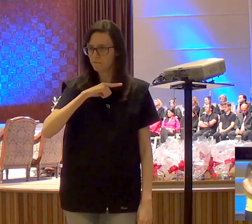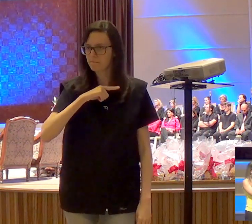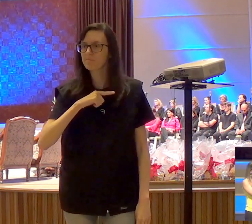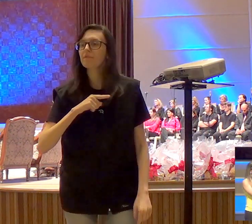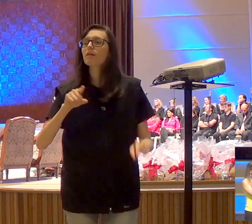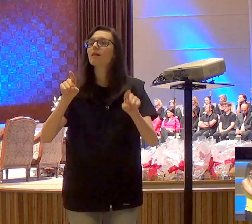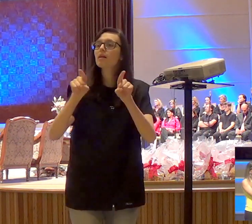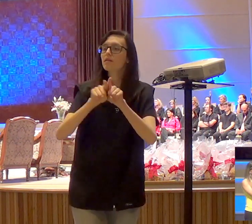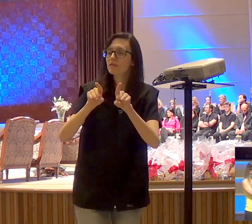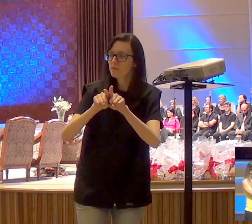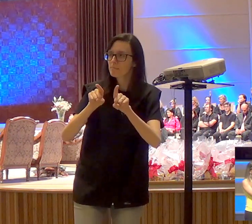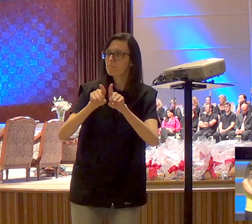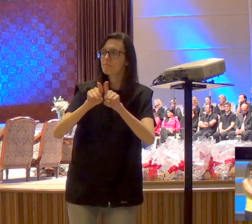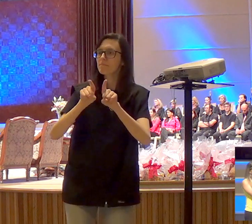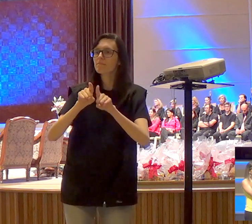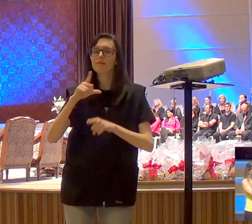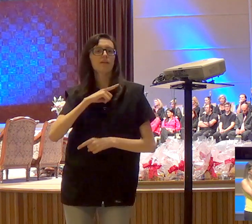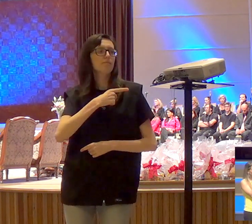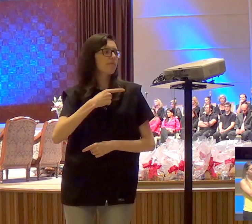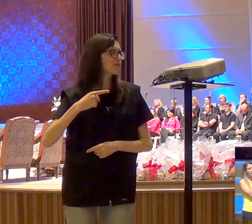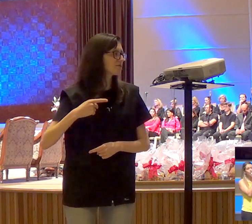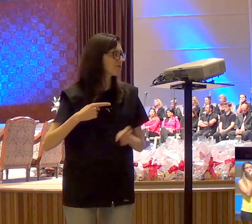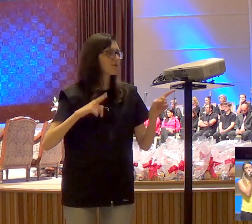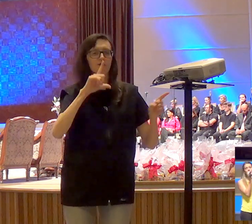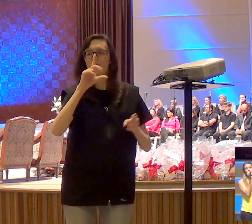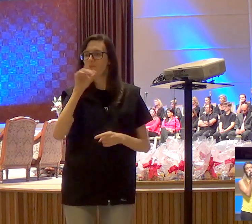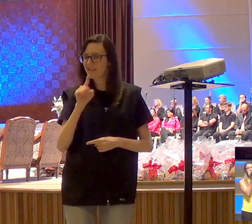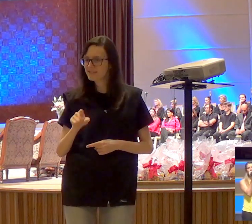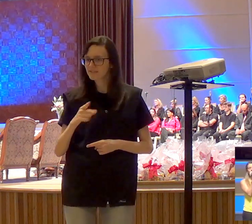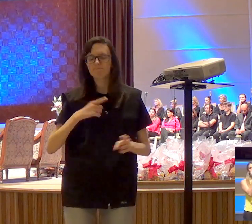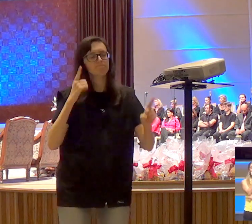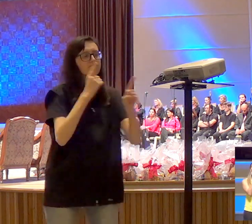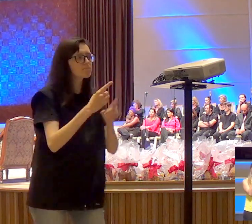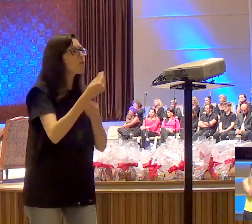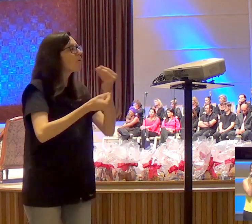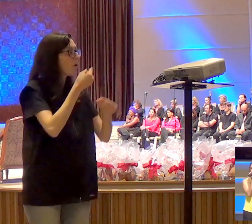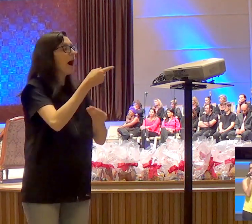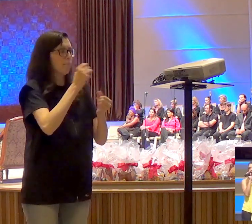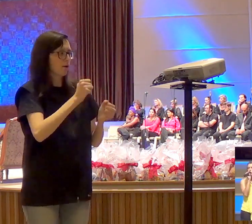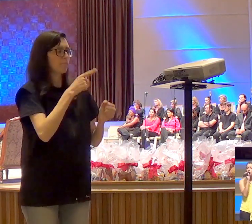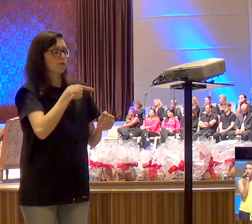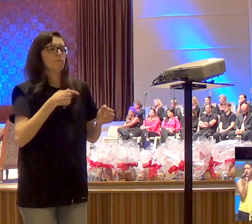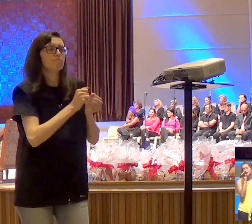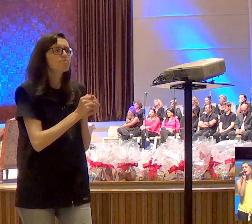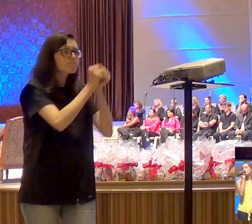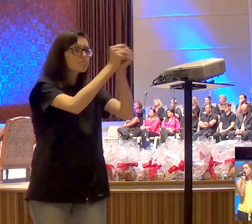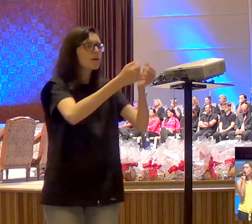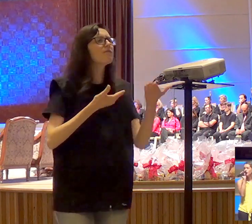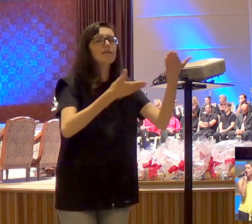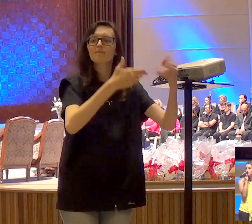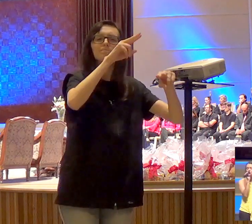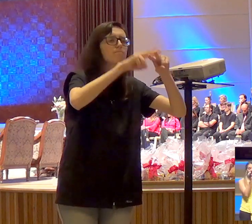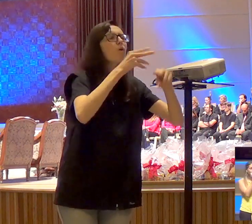many prisons with Pastor Luis Carlos and his team. Ela teve a oportunidade de entrar em várias prisões com o Pastor Luis Carlos